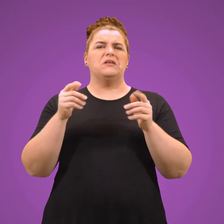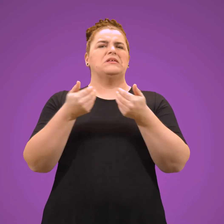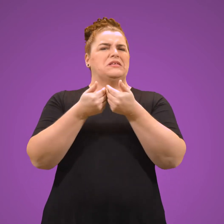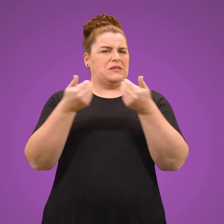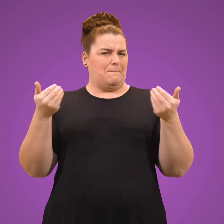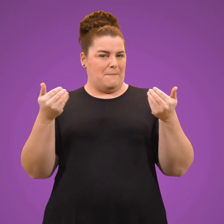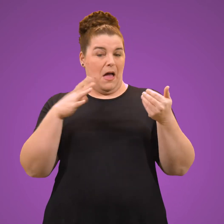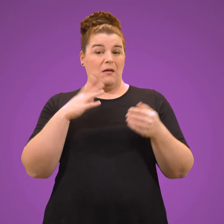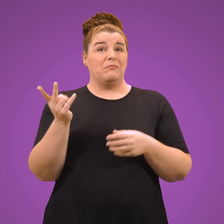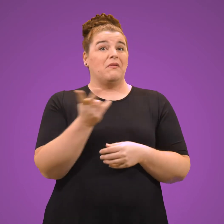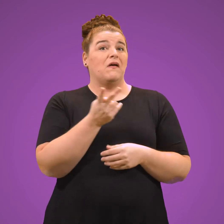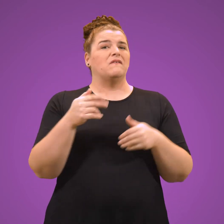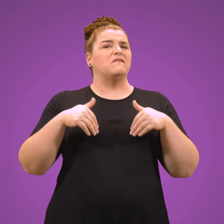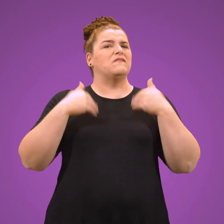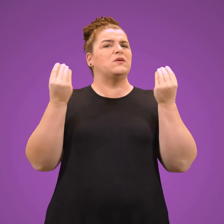qui vit au Québec.